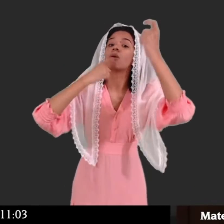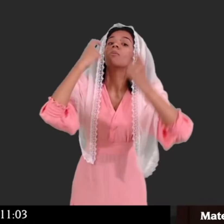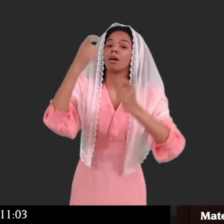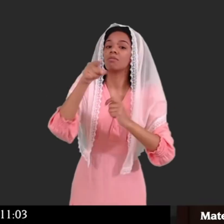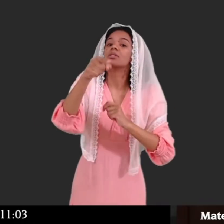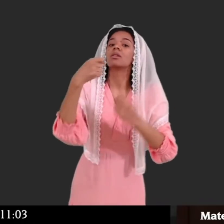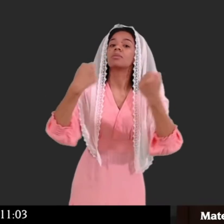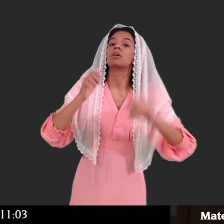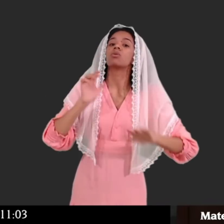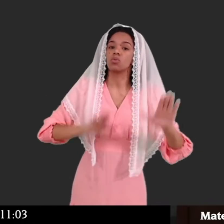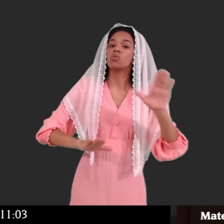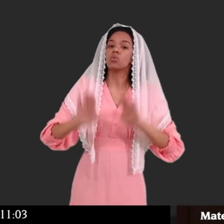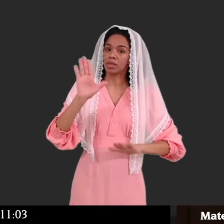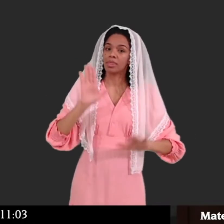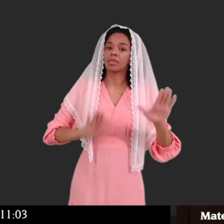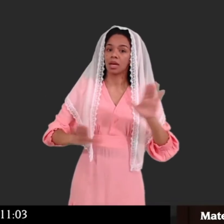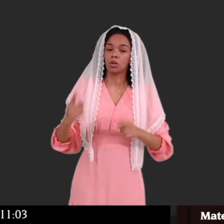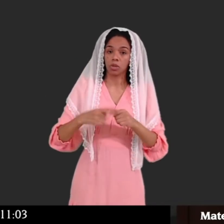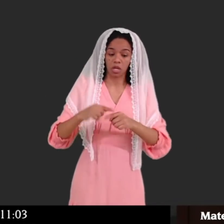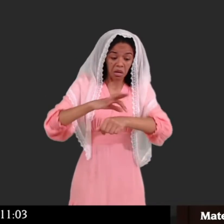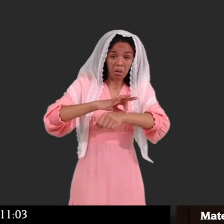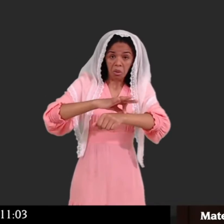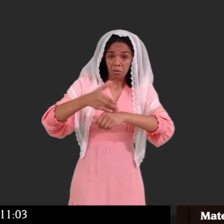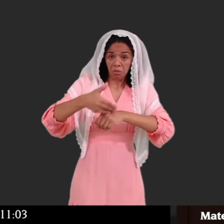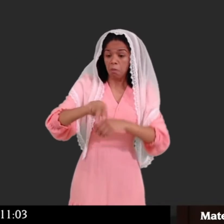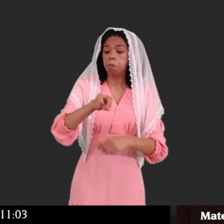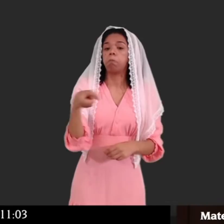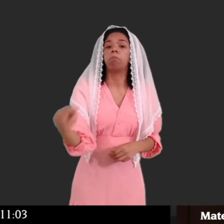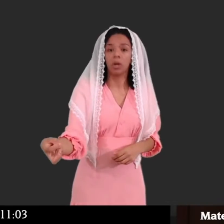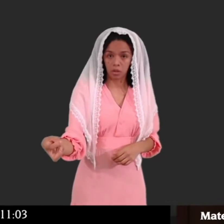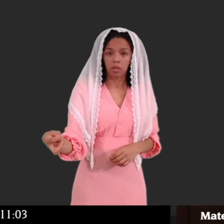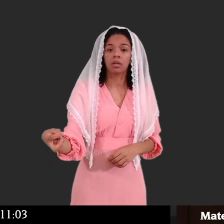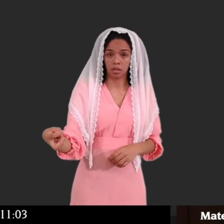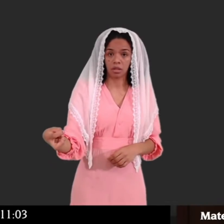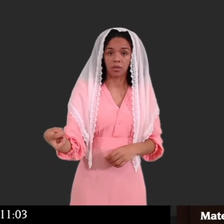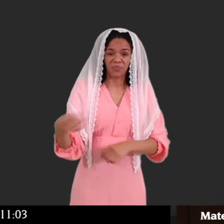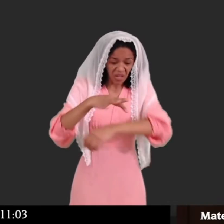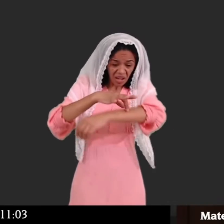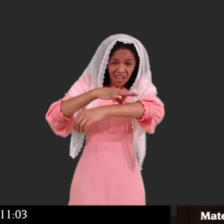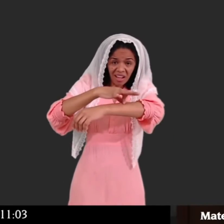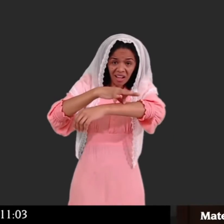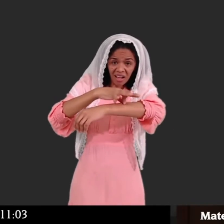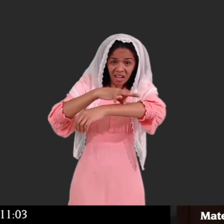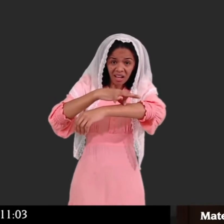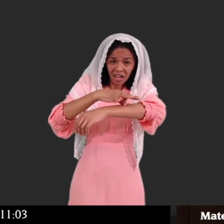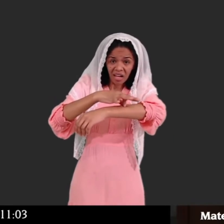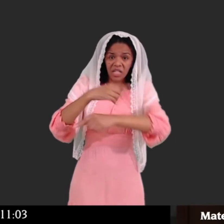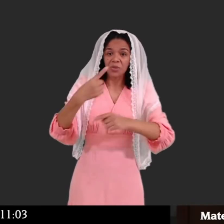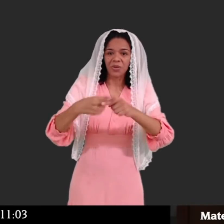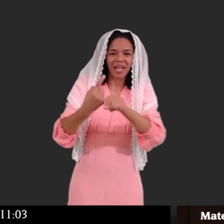Porque esse corpo seu e o meu são corpo da própria morte. Esse corpo seu aqui, ele só existe por causa do